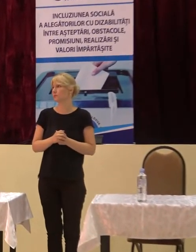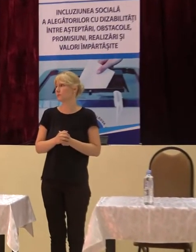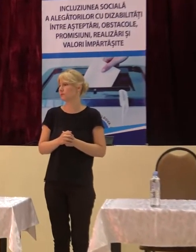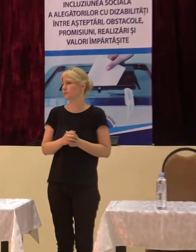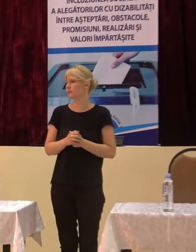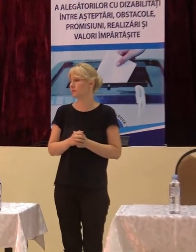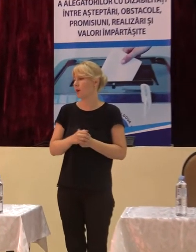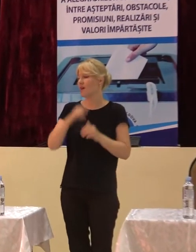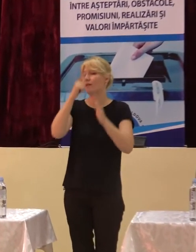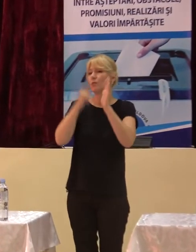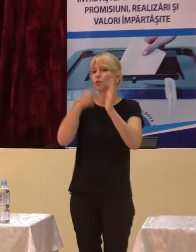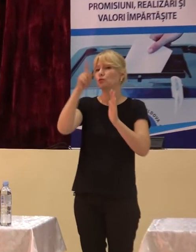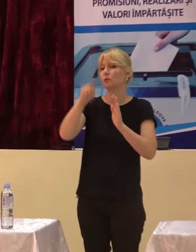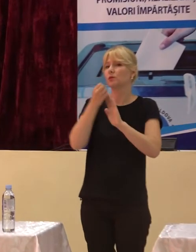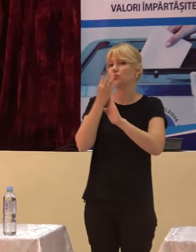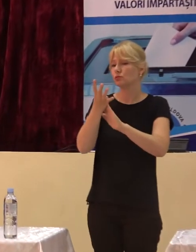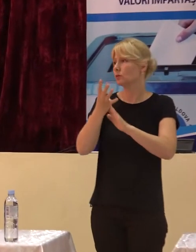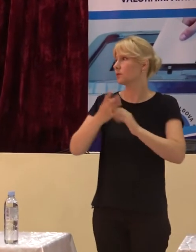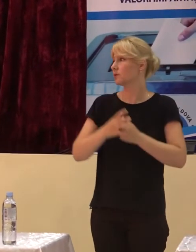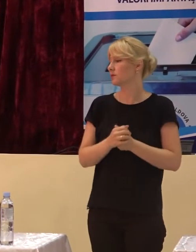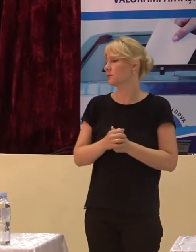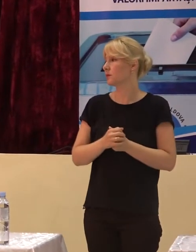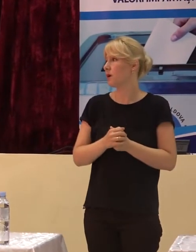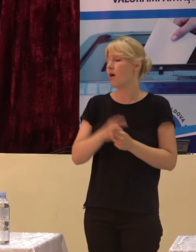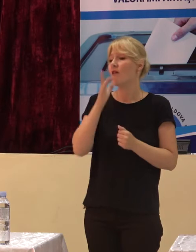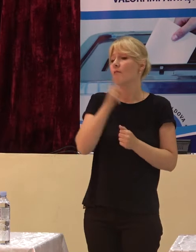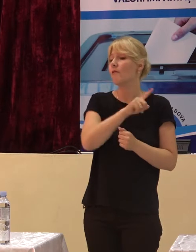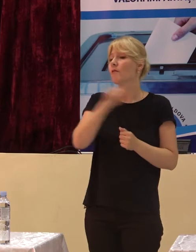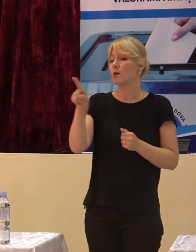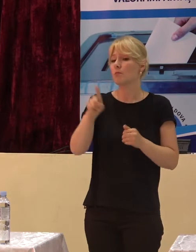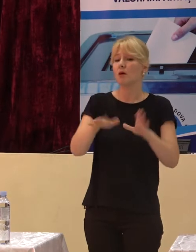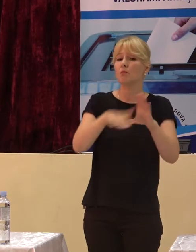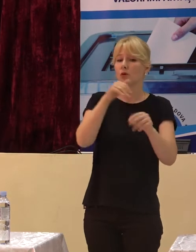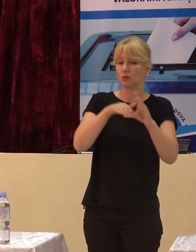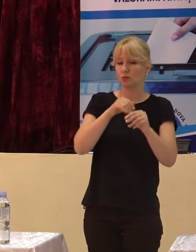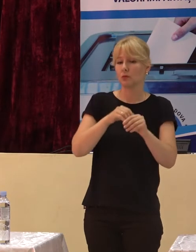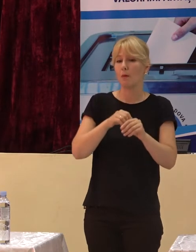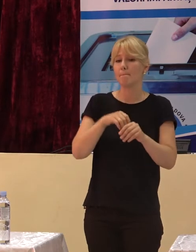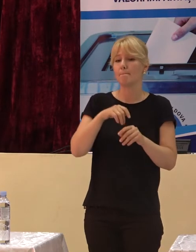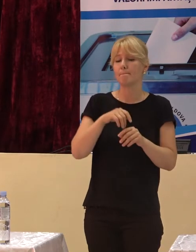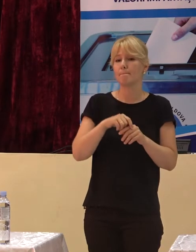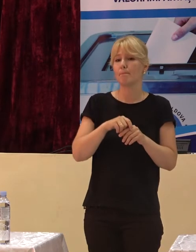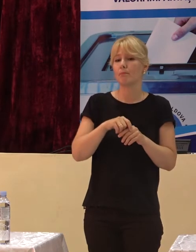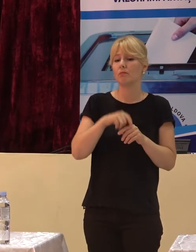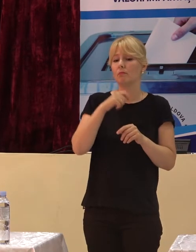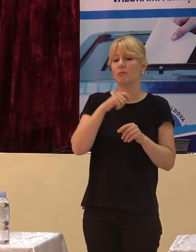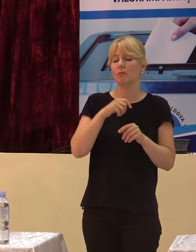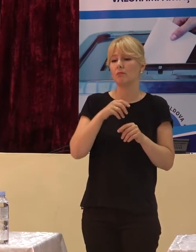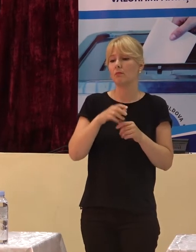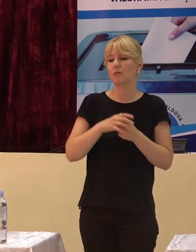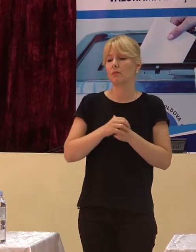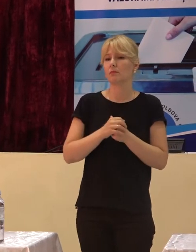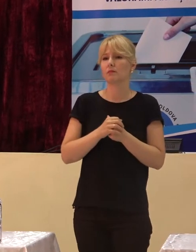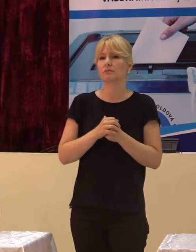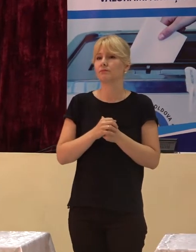Întrebarea numărul 14. Întrebarea numărul 14. În perioada electorală, formațiunea politică pe care o reprezentați a elaborat materiale în